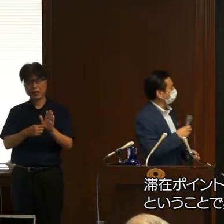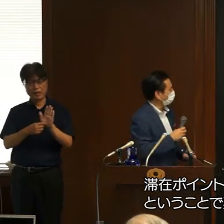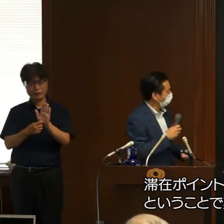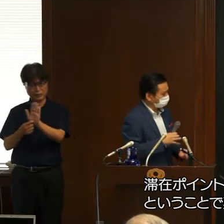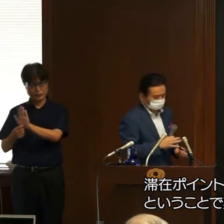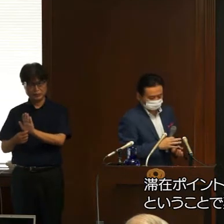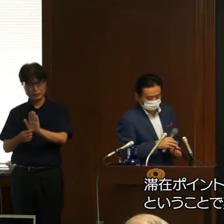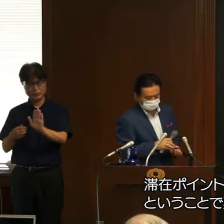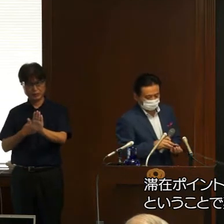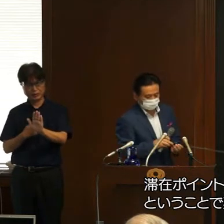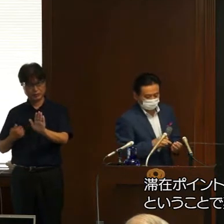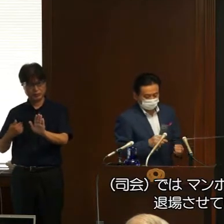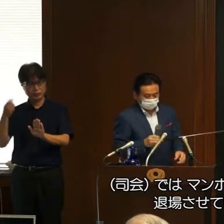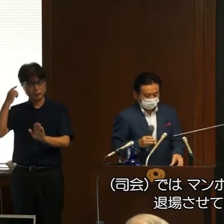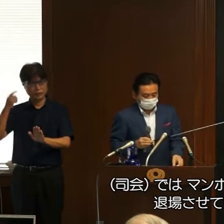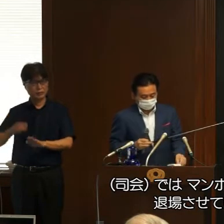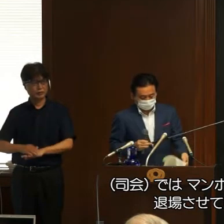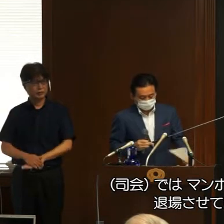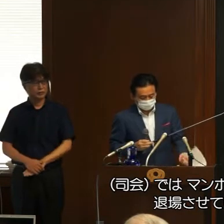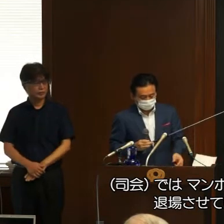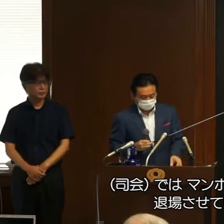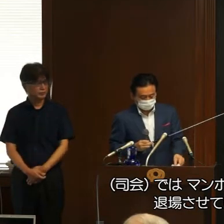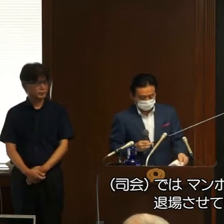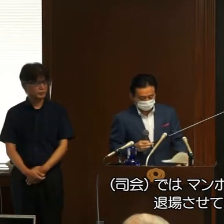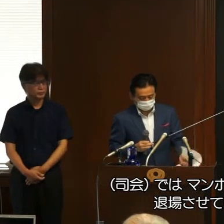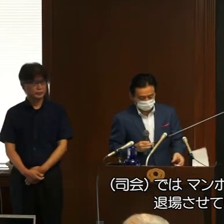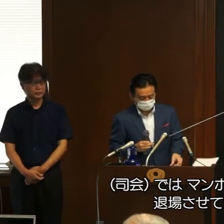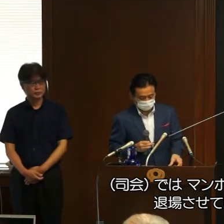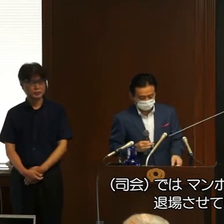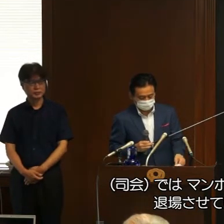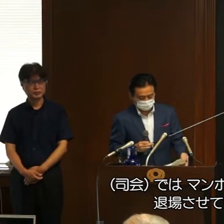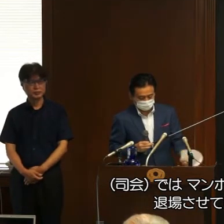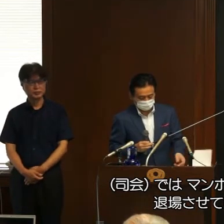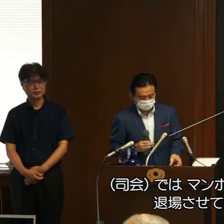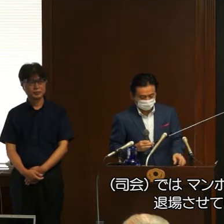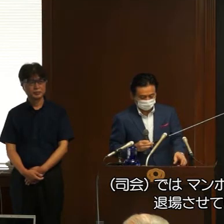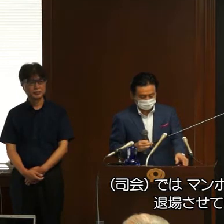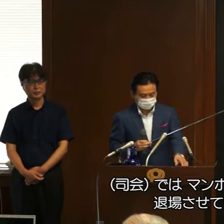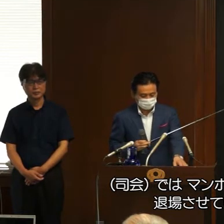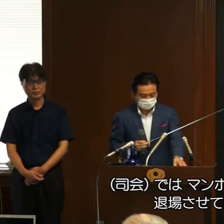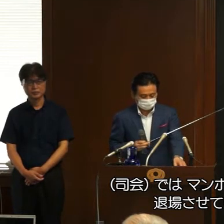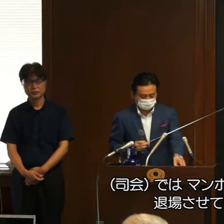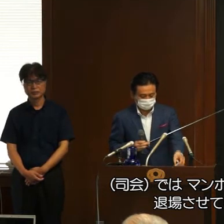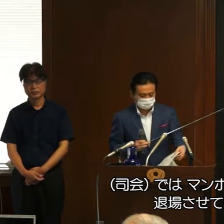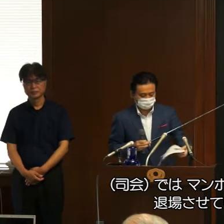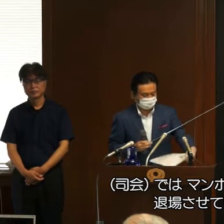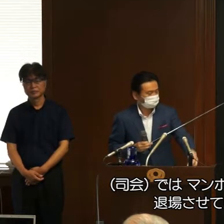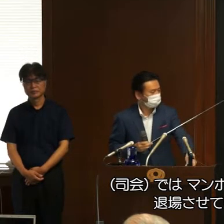ております。 はい、ではマンホールの方を退場させてください。